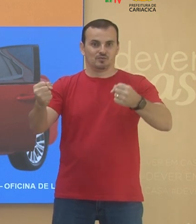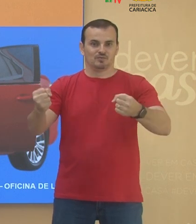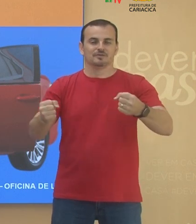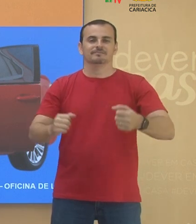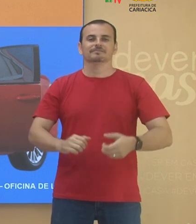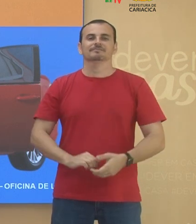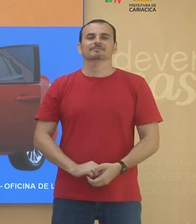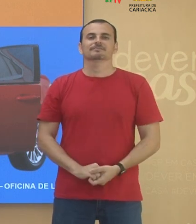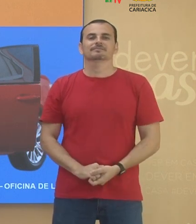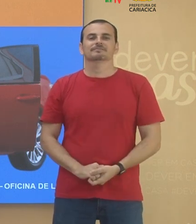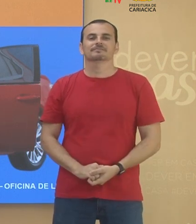Carro.